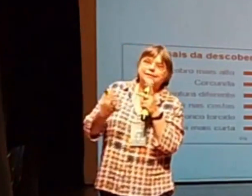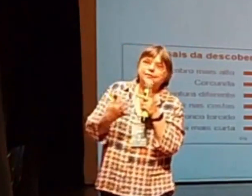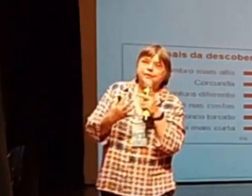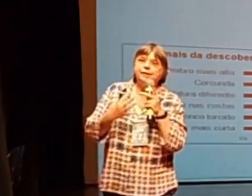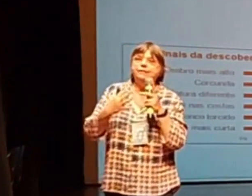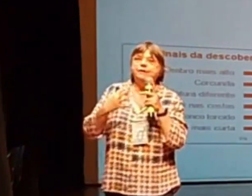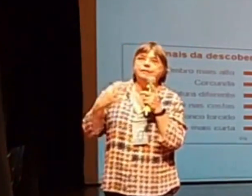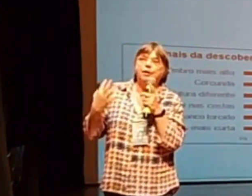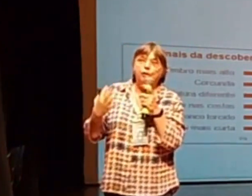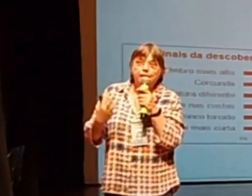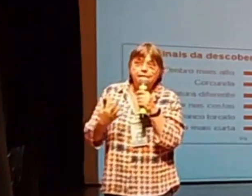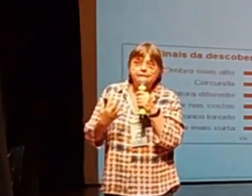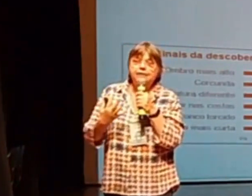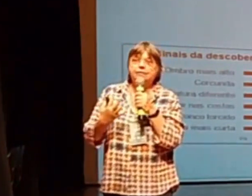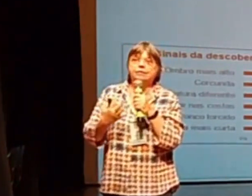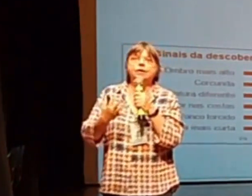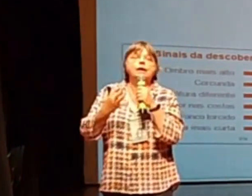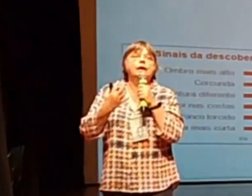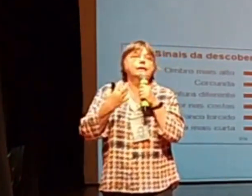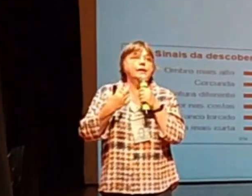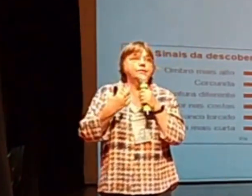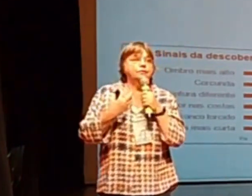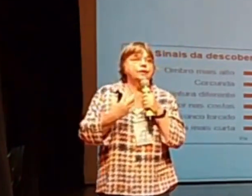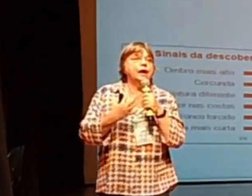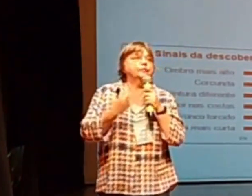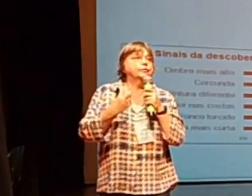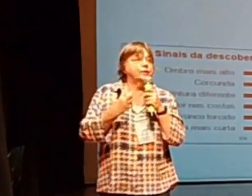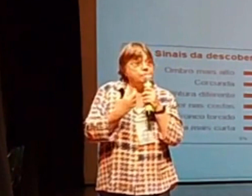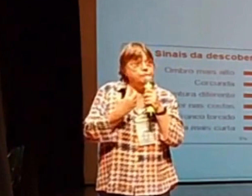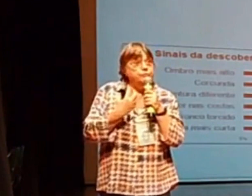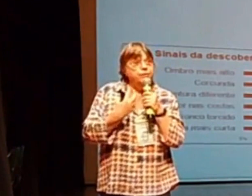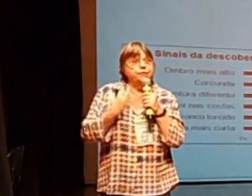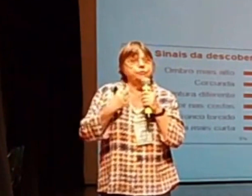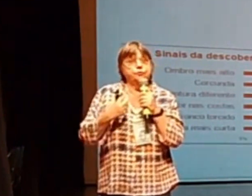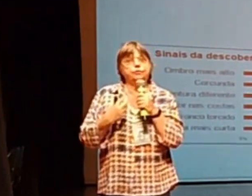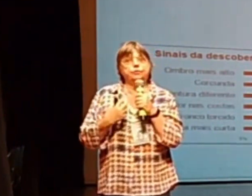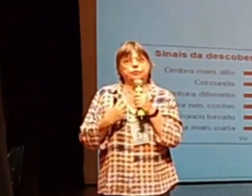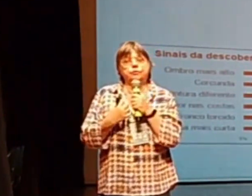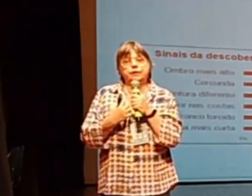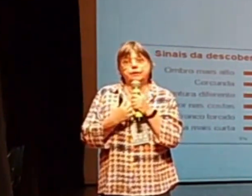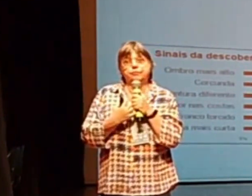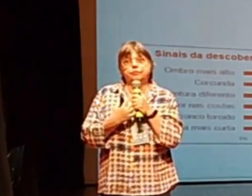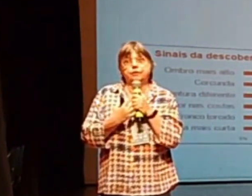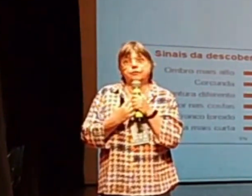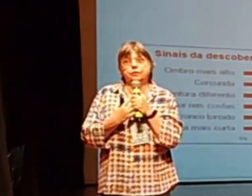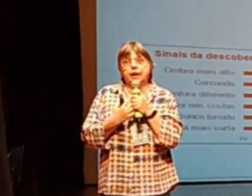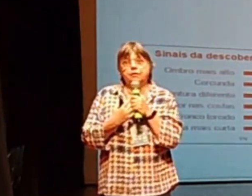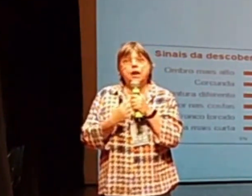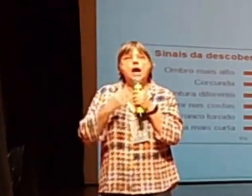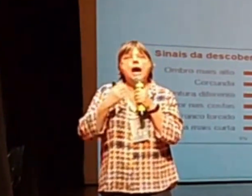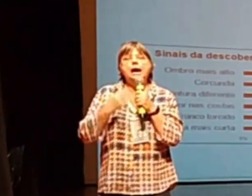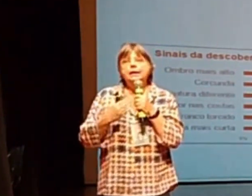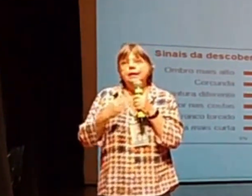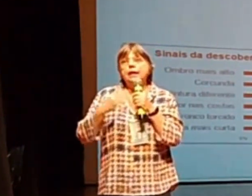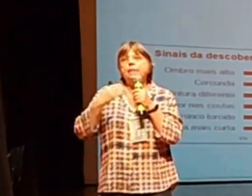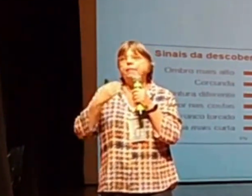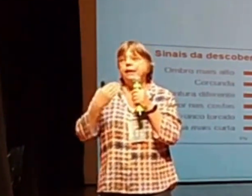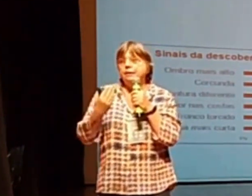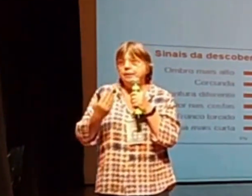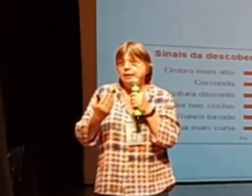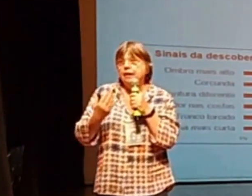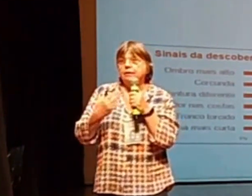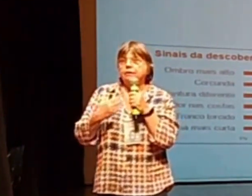A sistematização, a organização desses dados, dessas informações que nós coletamos no questionário. Ainda